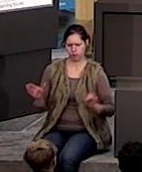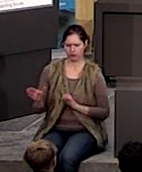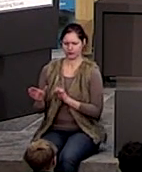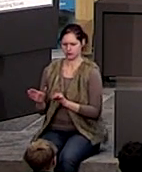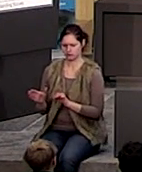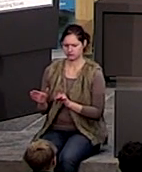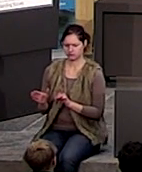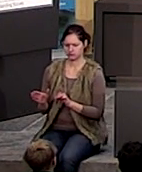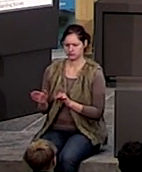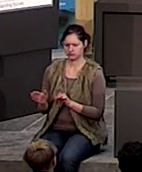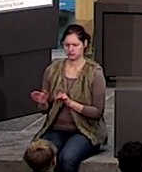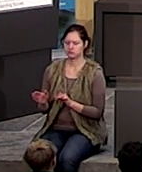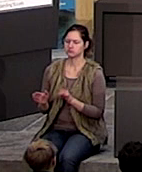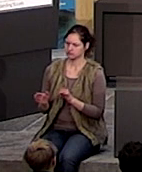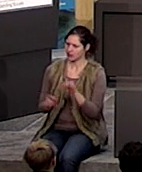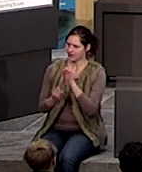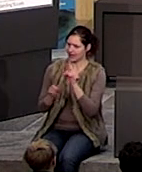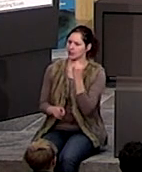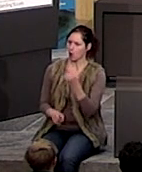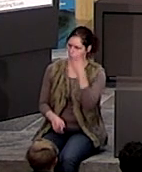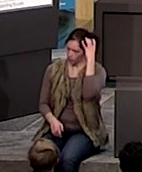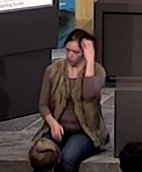dat komt een beetje door dit probleem.